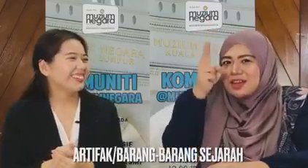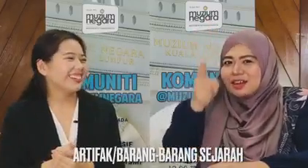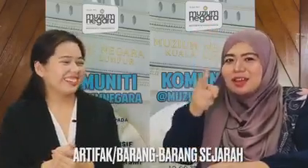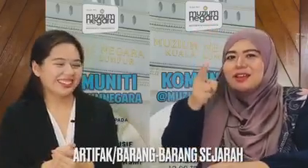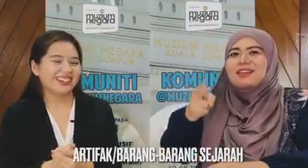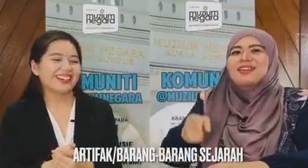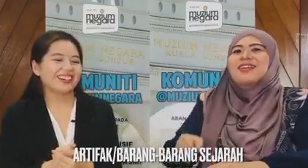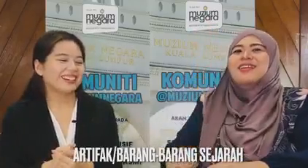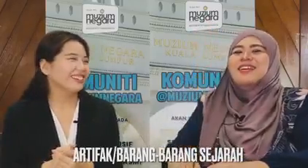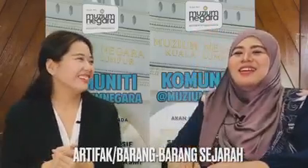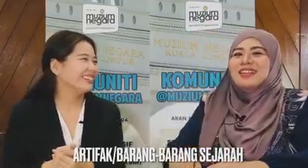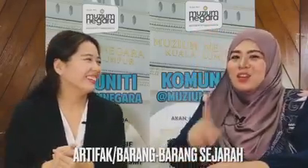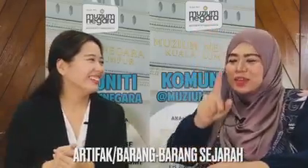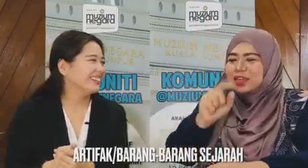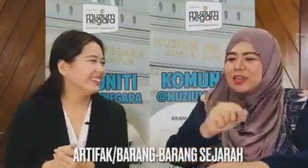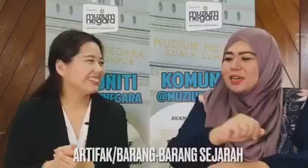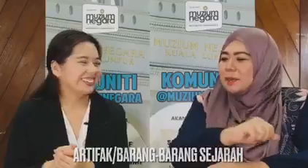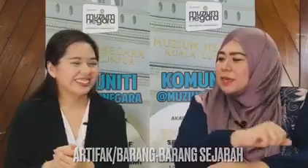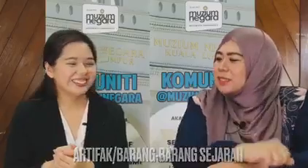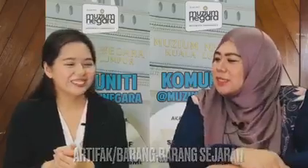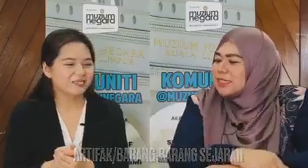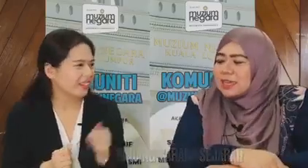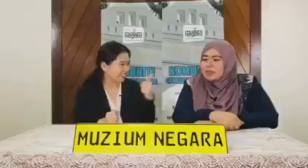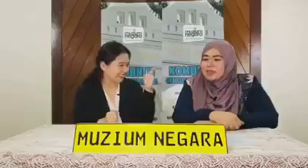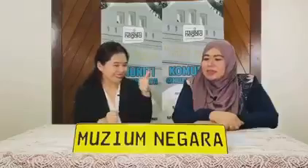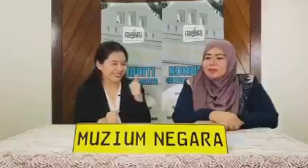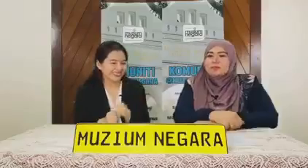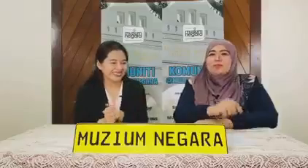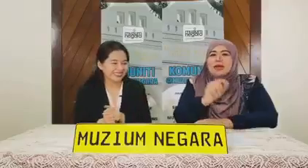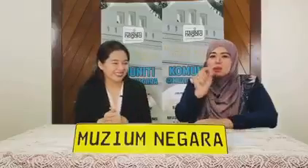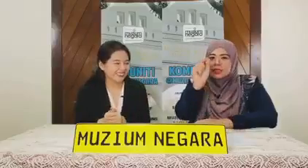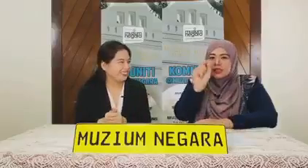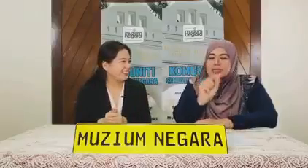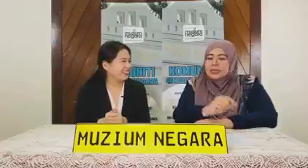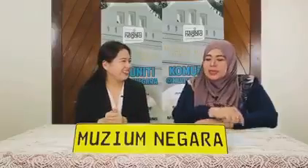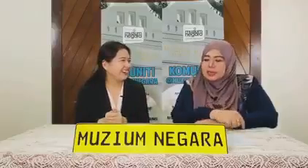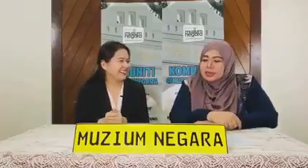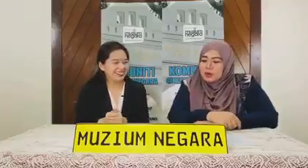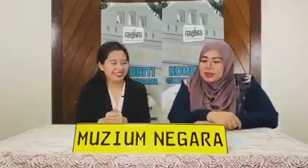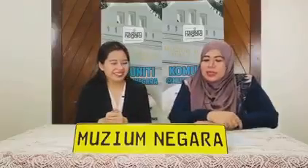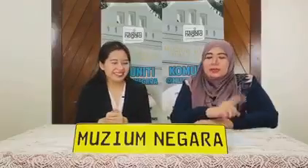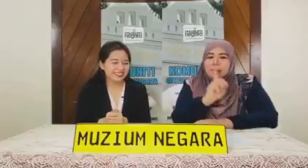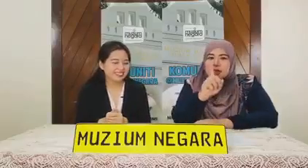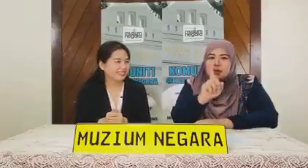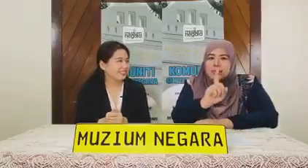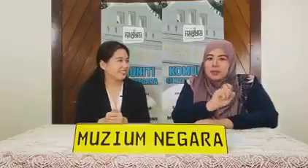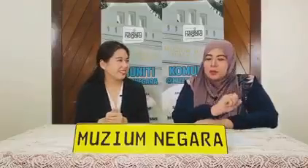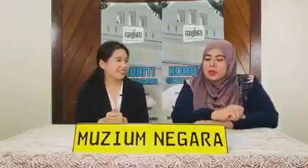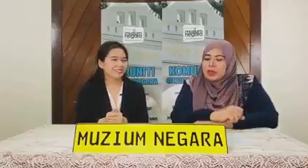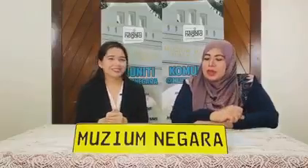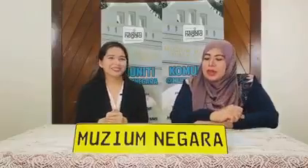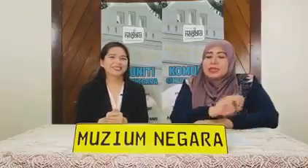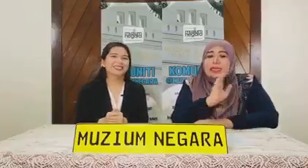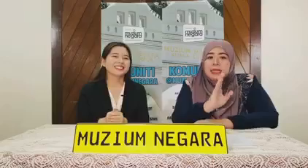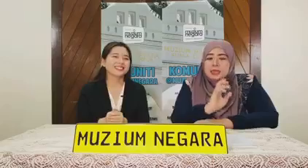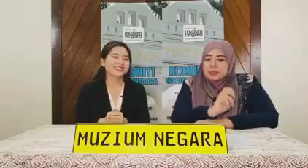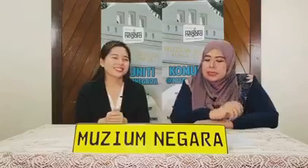Sejarah. Yeah. Tengok Kak Dada dah pandai sikit-sikit. Baru sikit-sikit. Okey, menarik-menarik kan? Ada lagi perkataan,